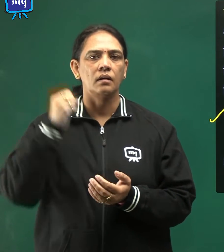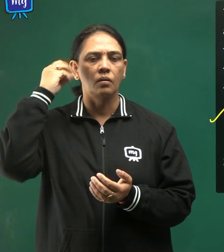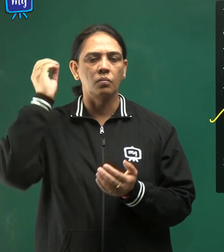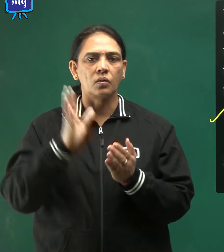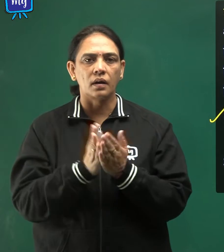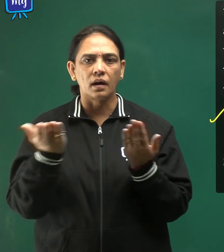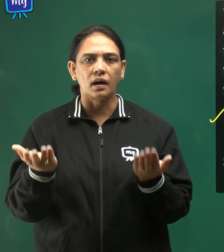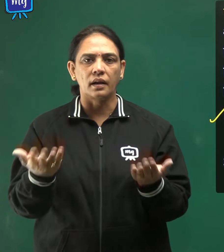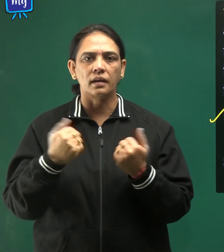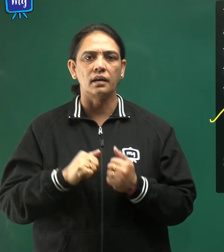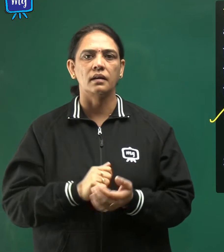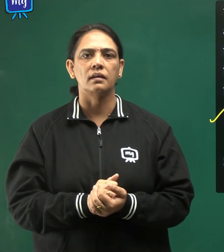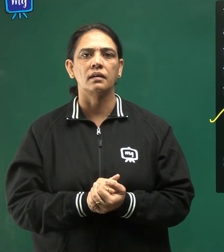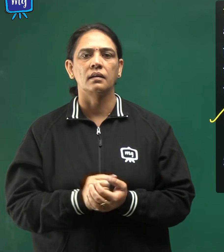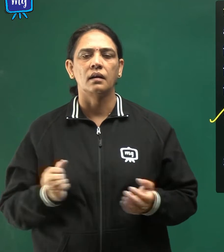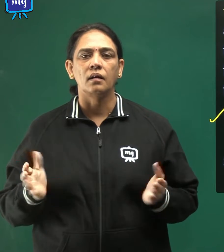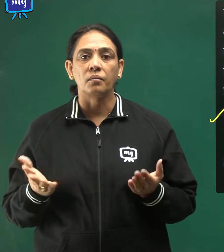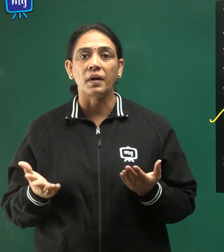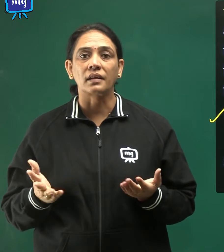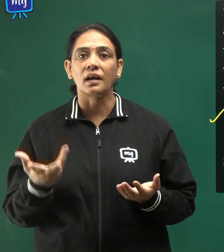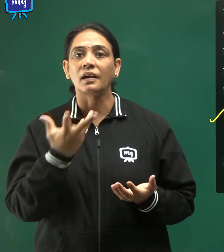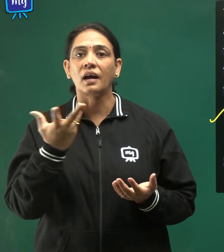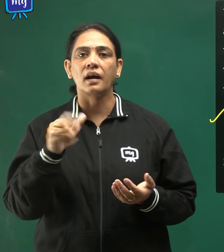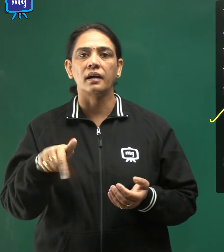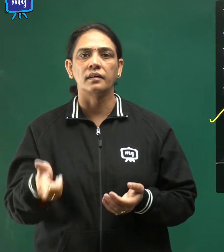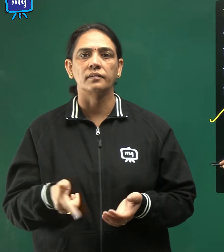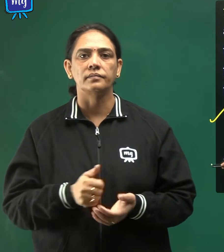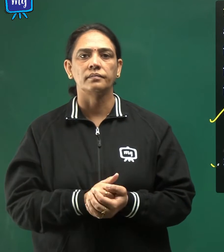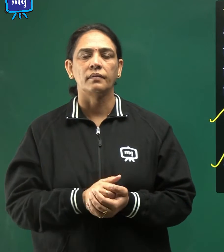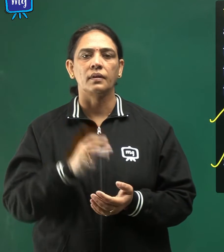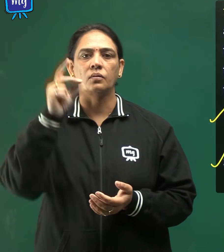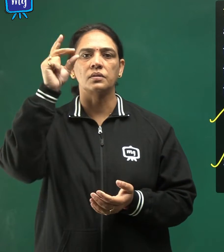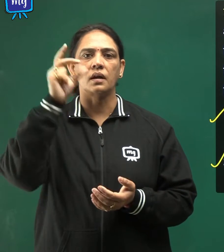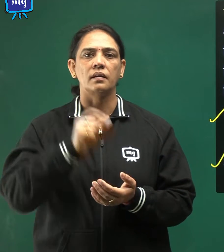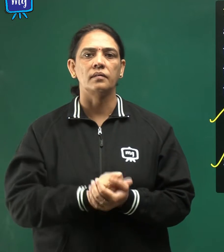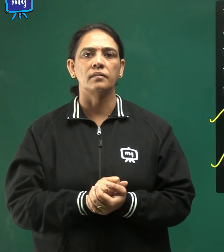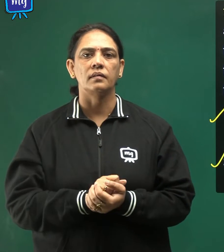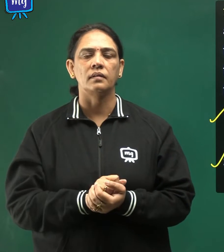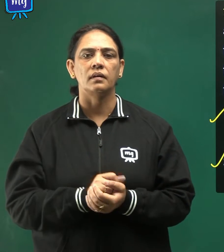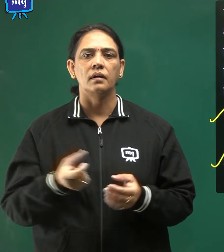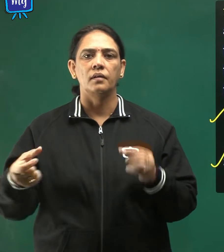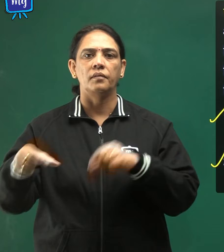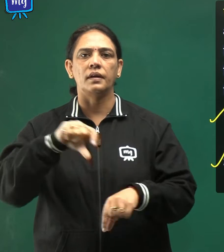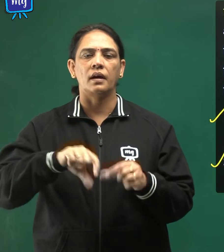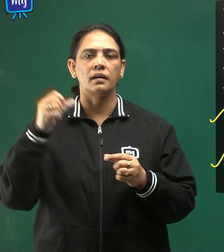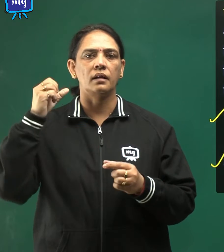पुस्तक आने की प्रायिकता क्या है? दूसरा, विज्ञान की